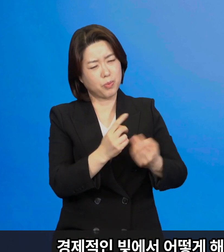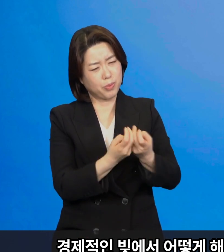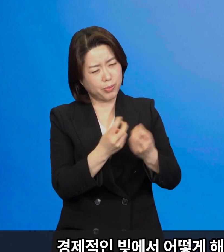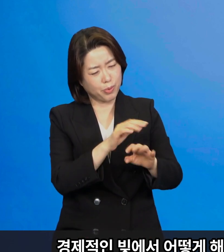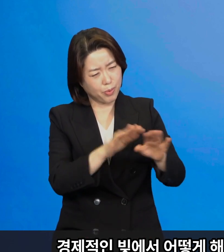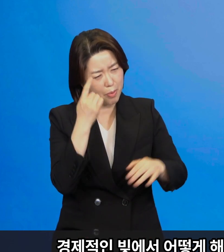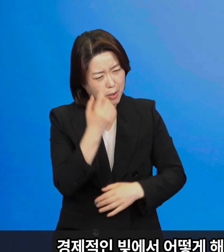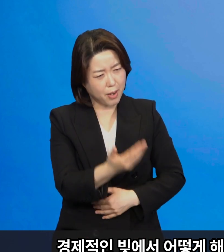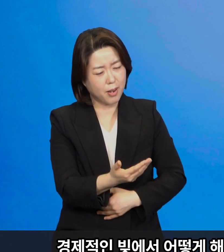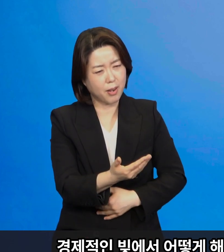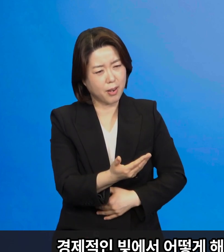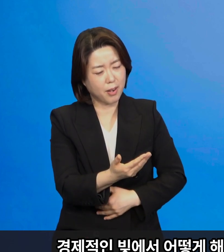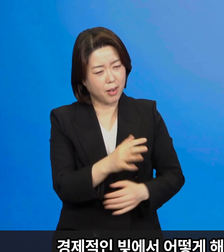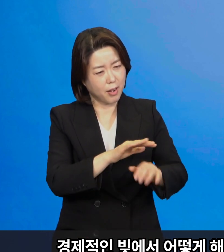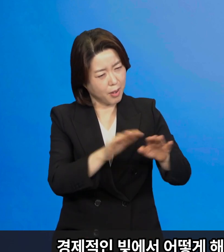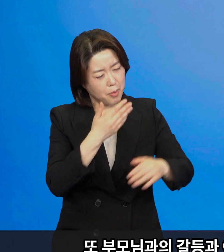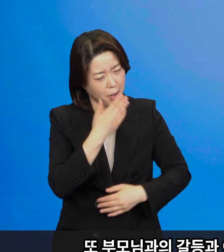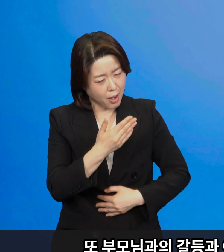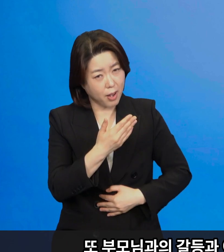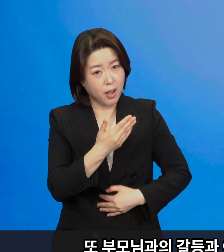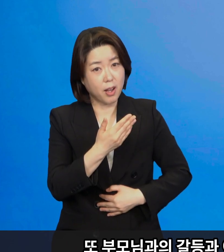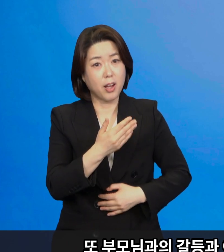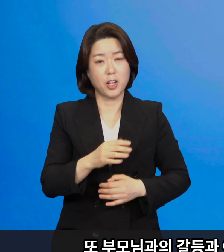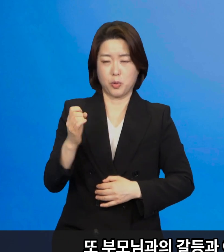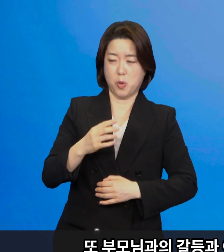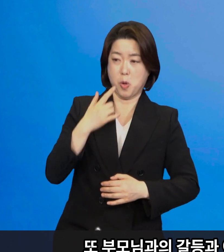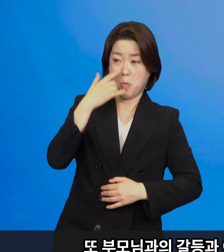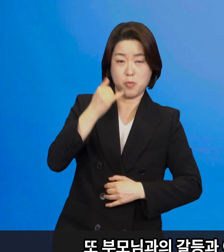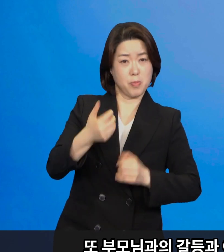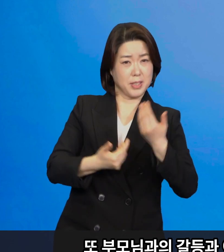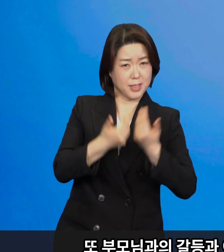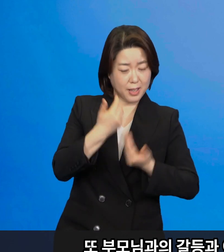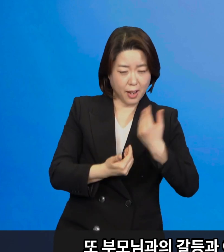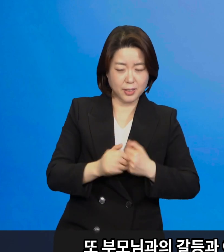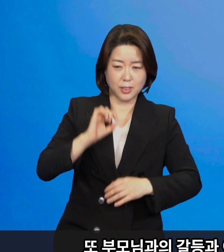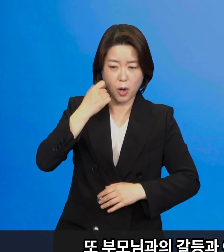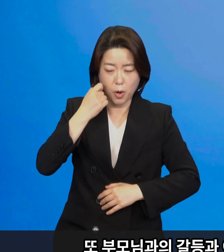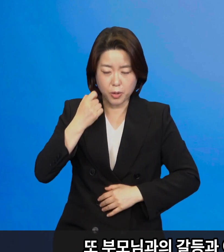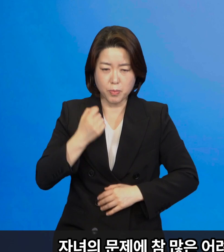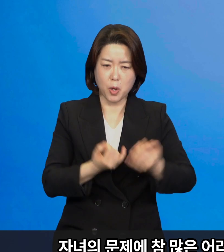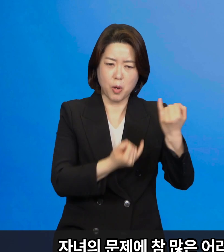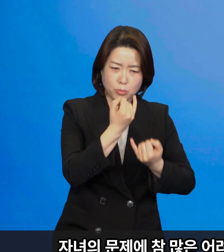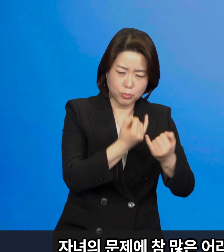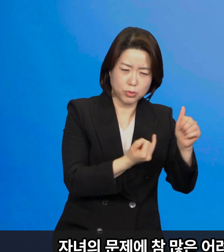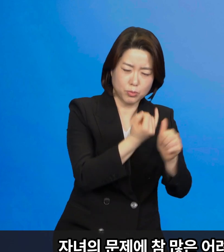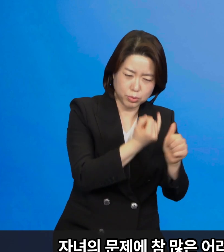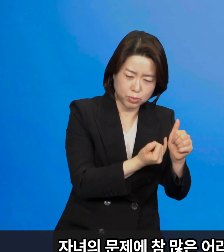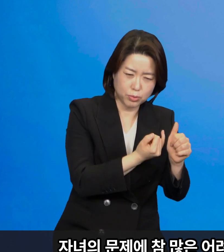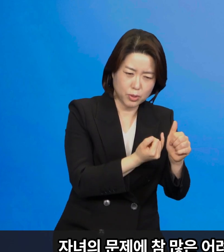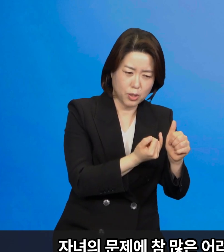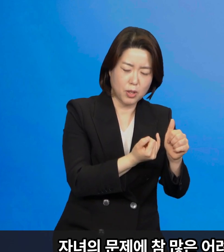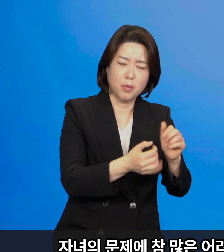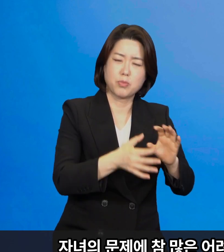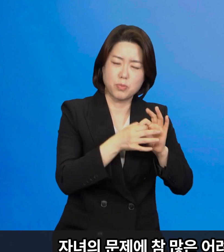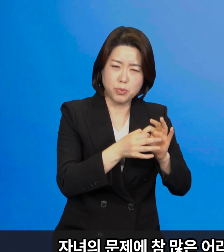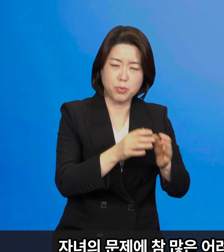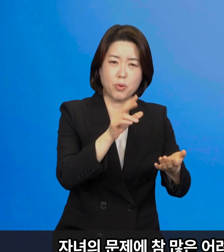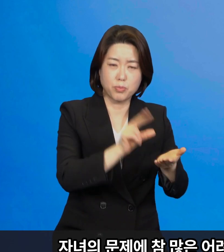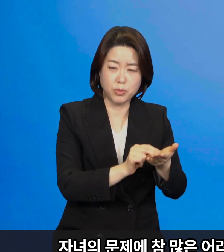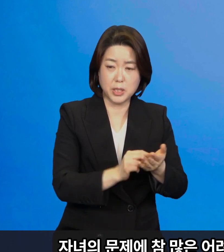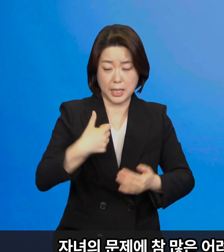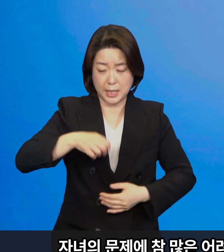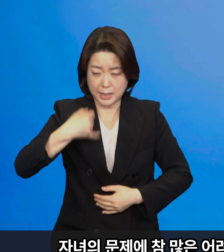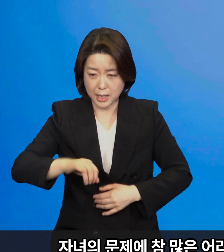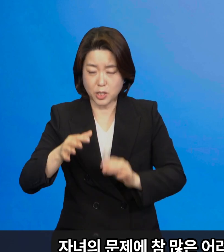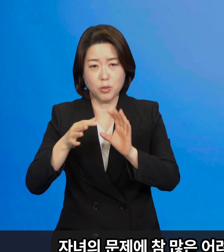수 있을까, 나올 수 있을까, 또 부모님과의 갈등과 어려움과 부부간의 문제와 자녀의 문제, 참 많은